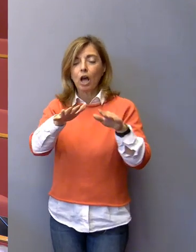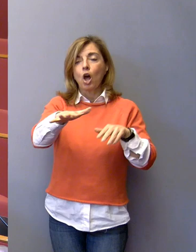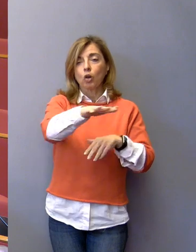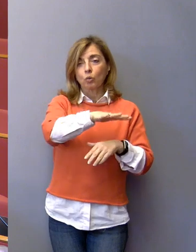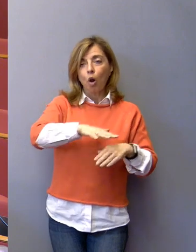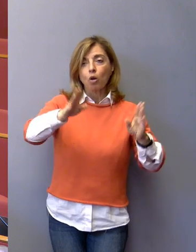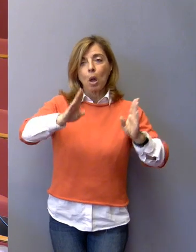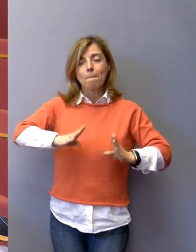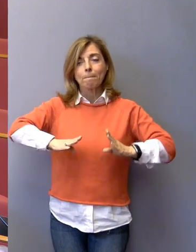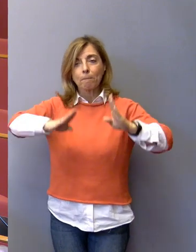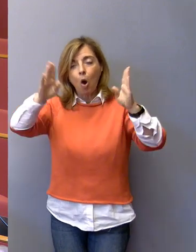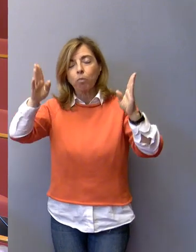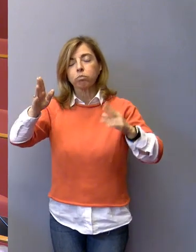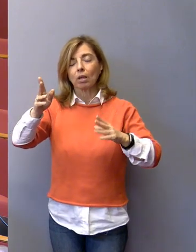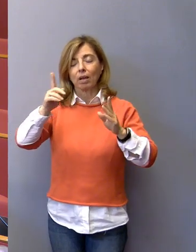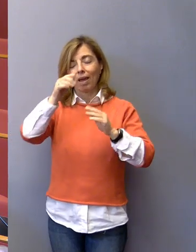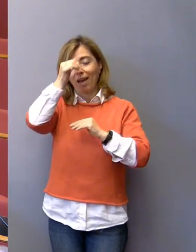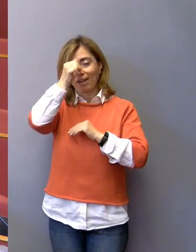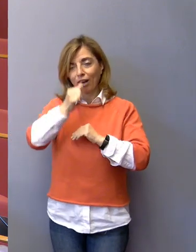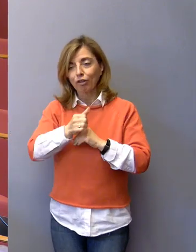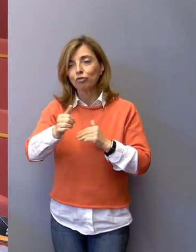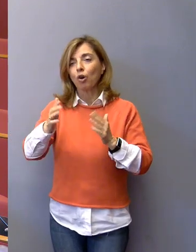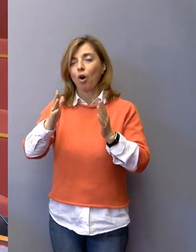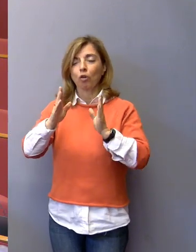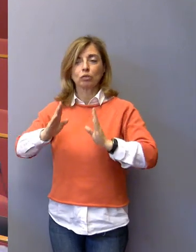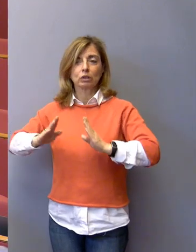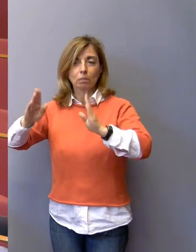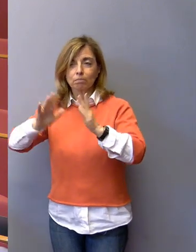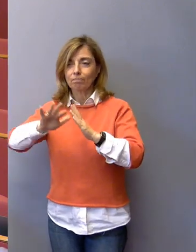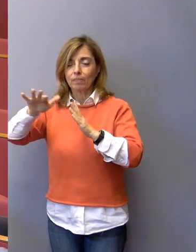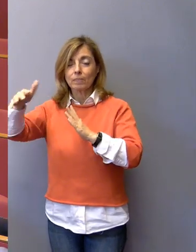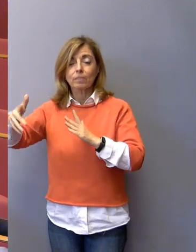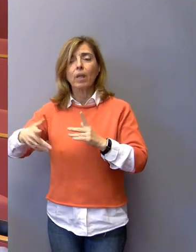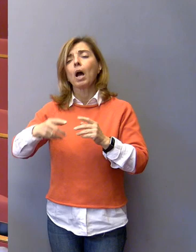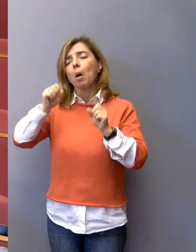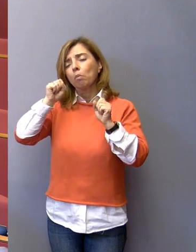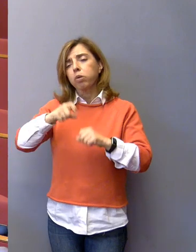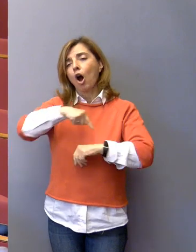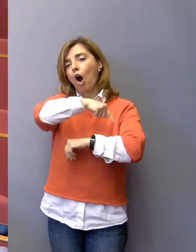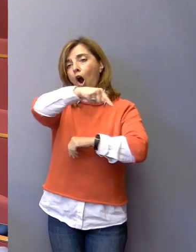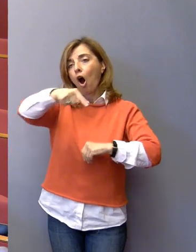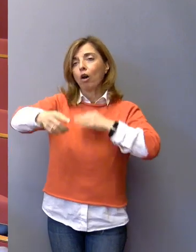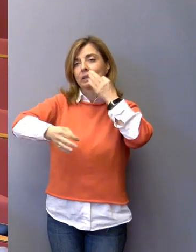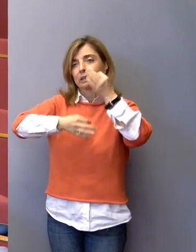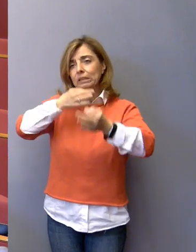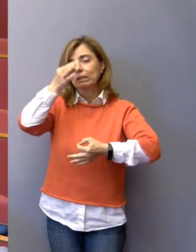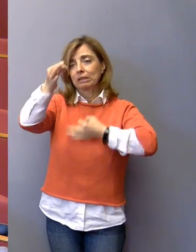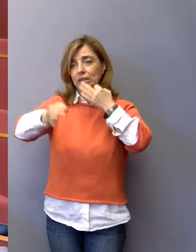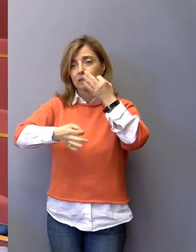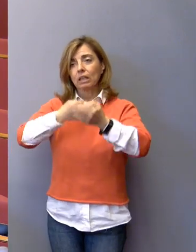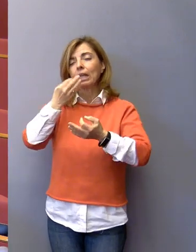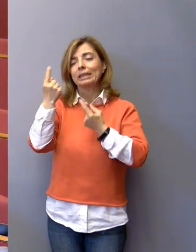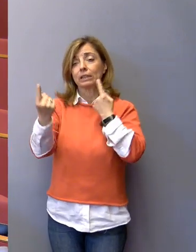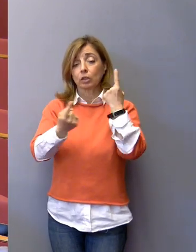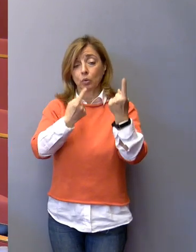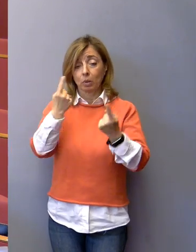e laici potremmo andare avanti per ore a descrivere di fronte a ogni innovazione così come è stata descritta in relazione ecologica